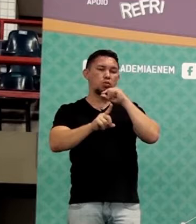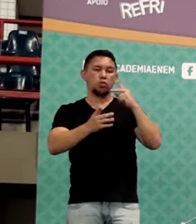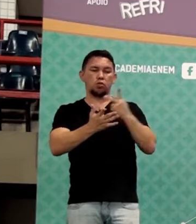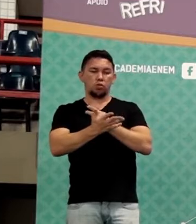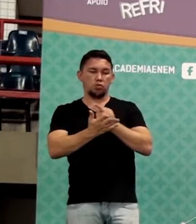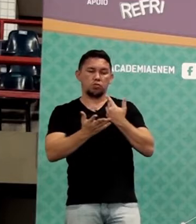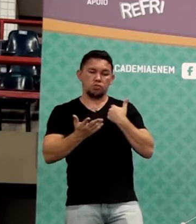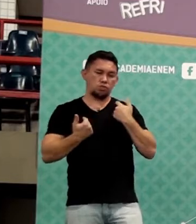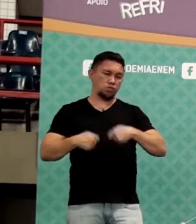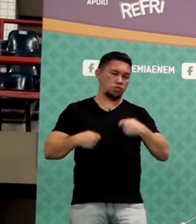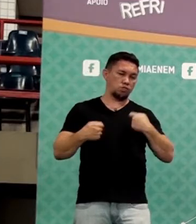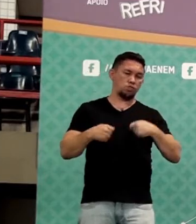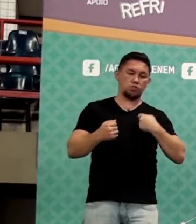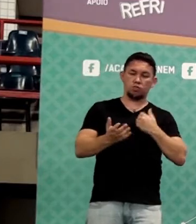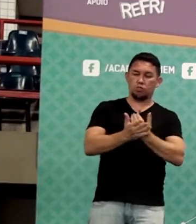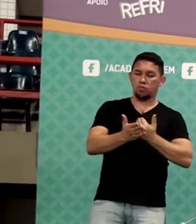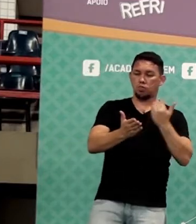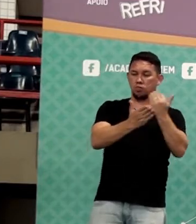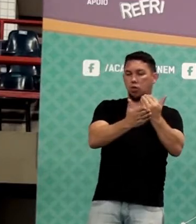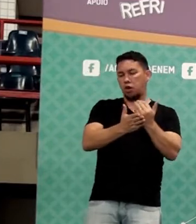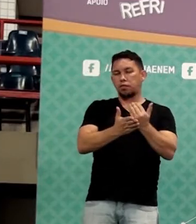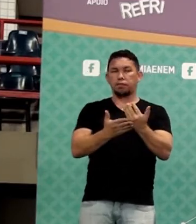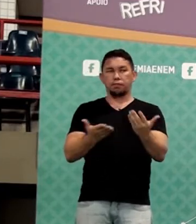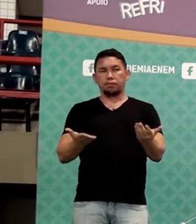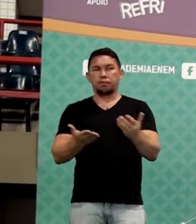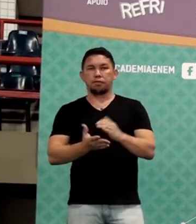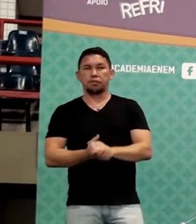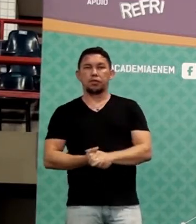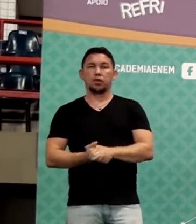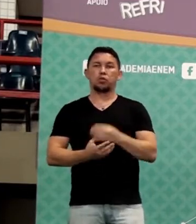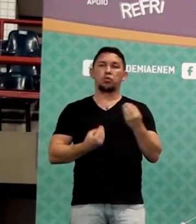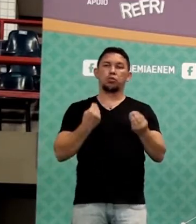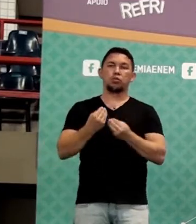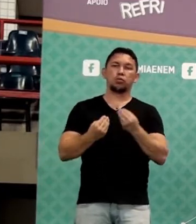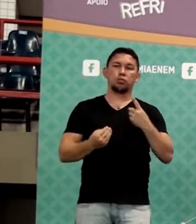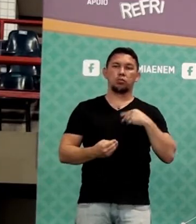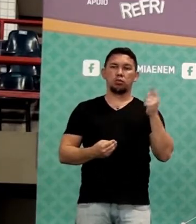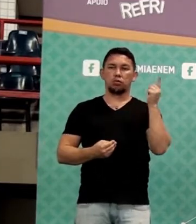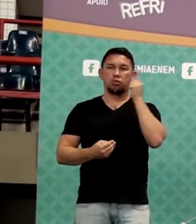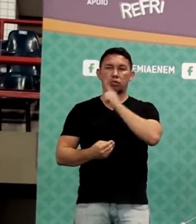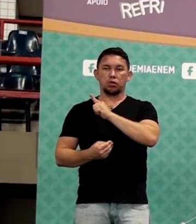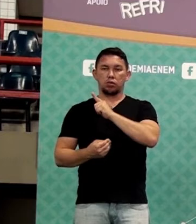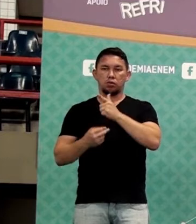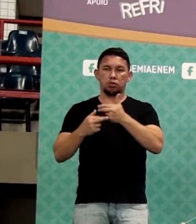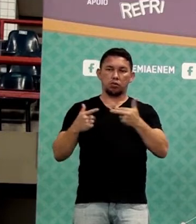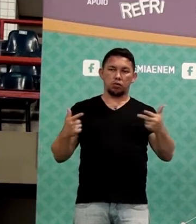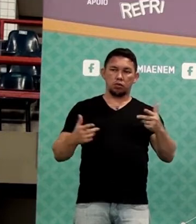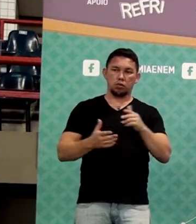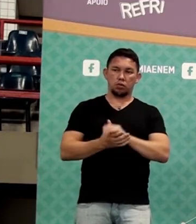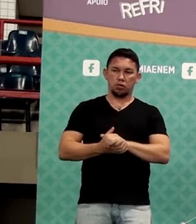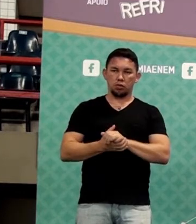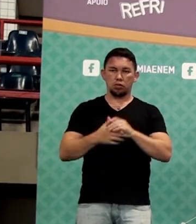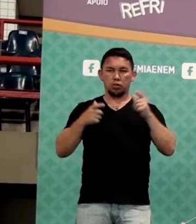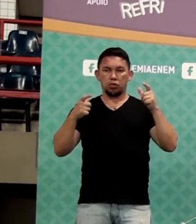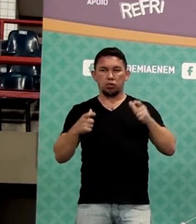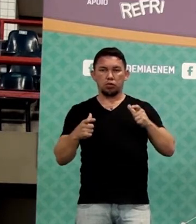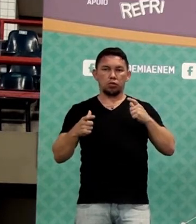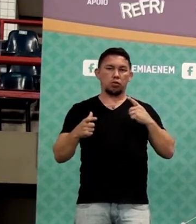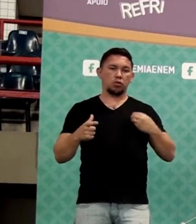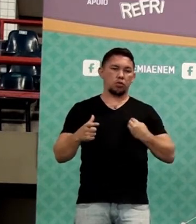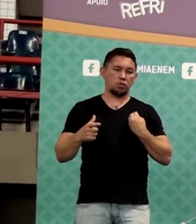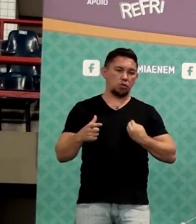Nessa necessidade de ter mais ainda, como era que eles conquistavam as coisas? Os lugares, os